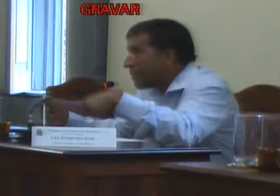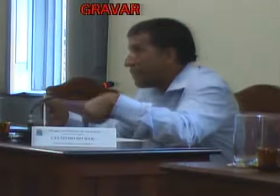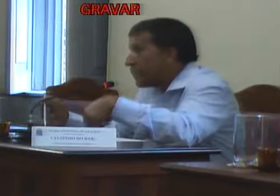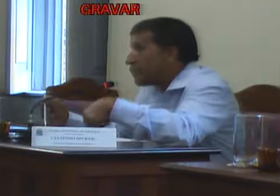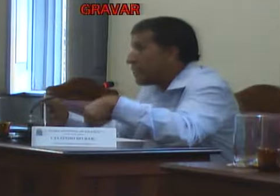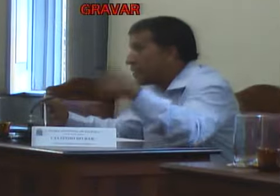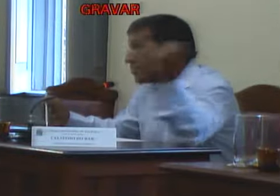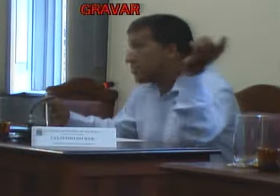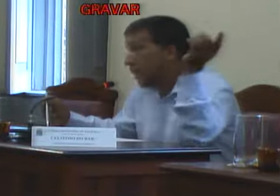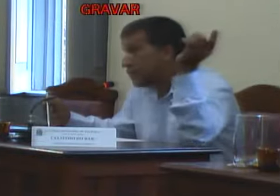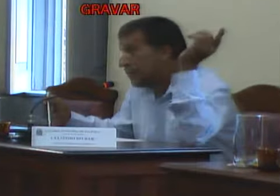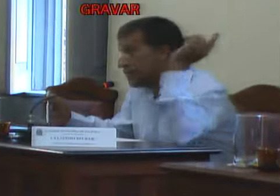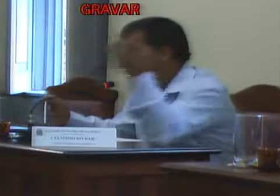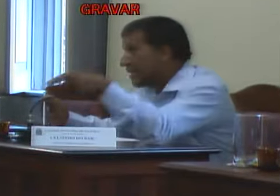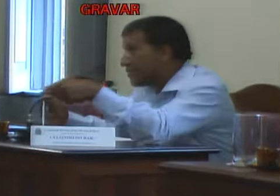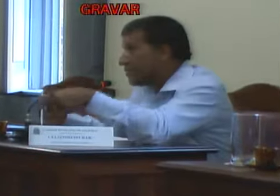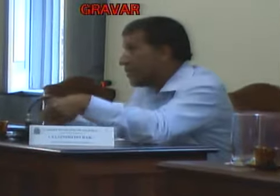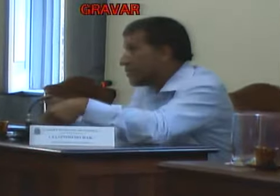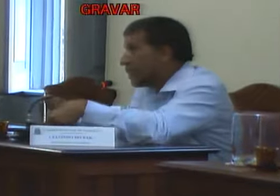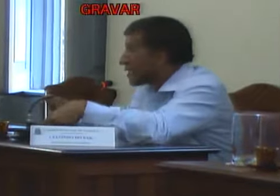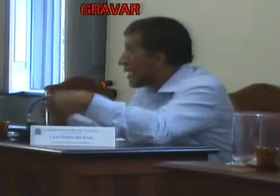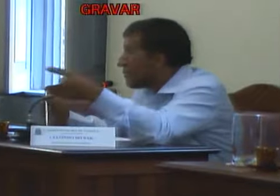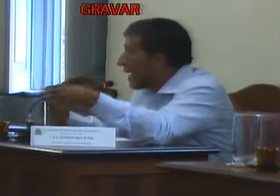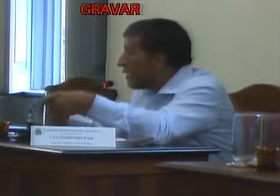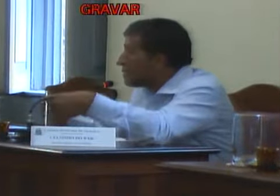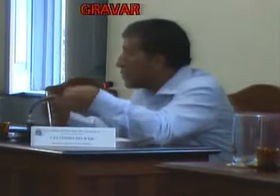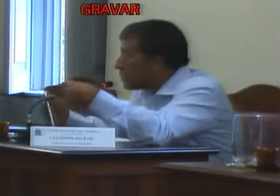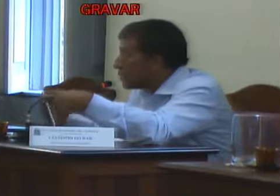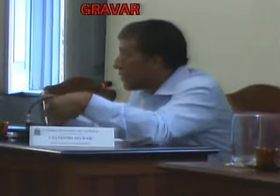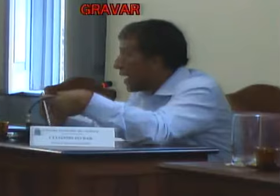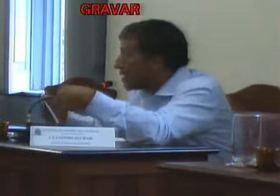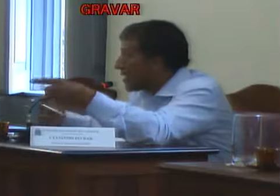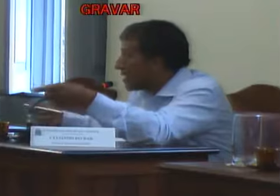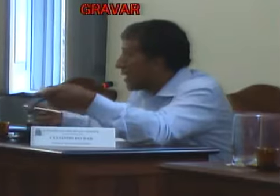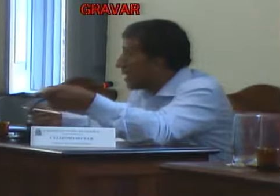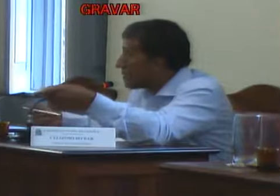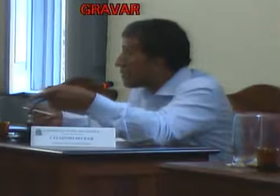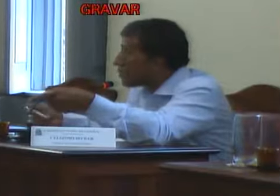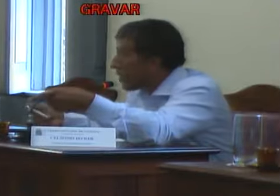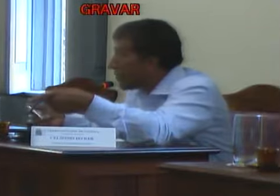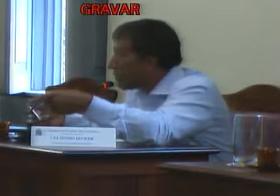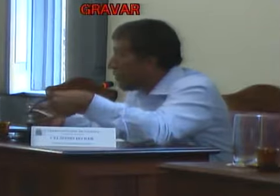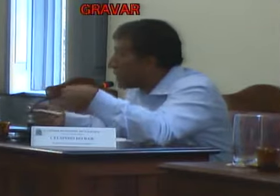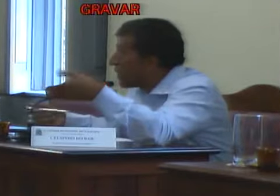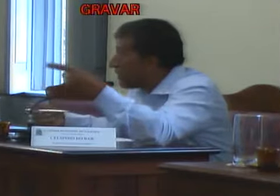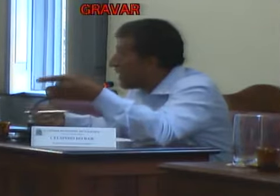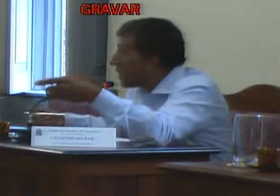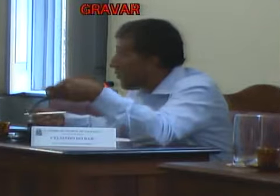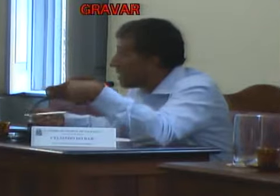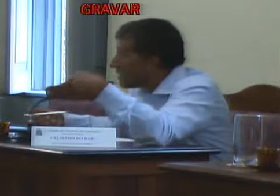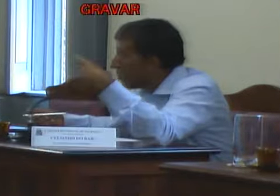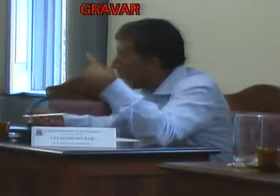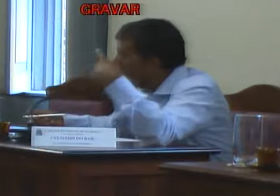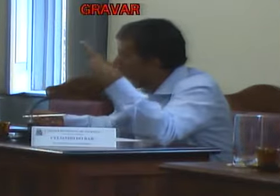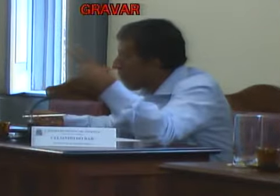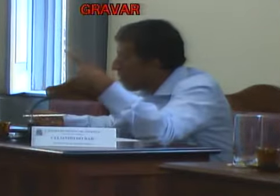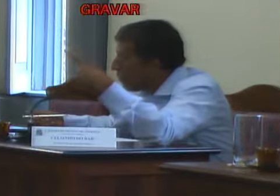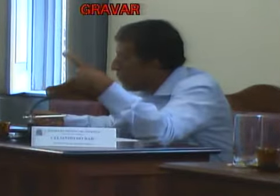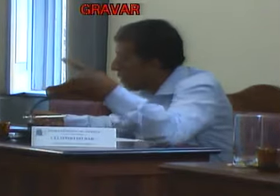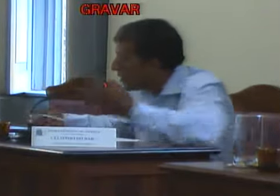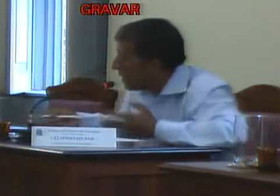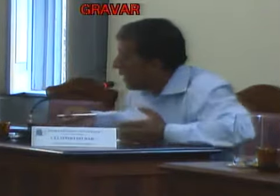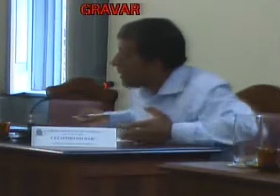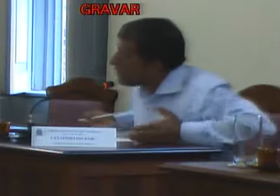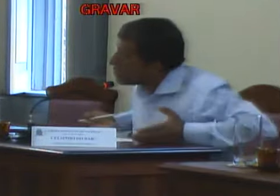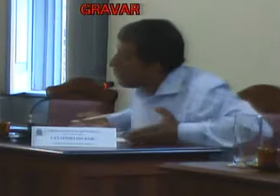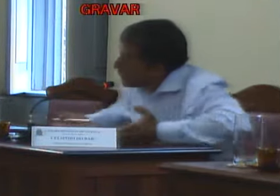a prefeitura para esse esporte na cidade, que muito atrapalha em muitos lugares aí, querendo que troca de poste, que é uma vergonha, que você não consegue trocar um